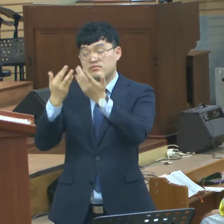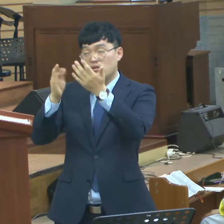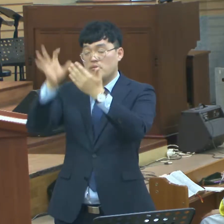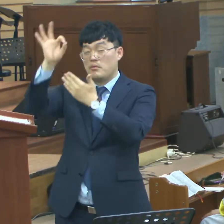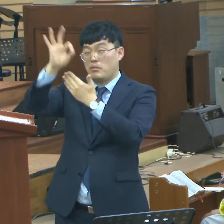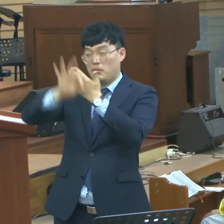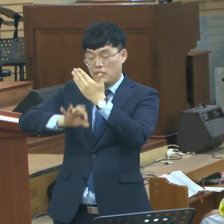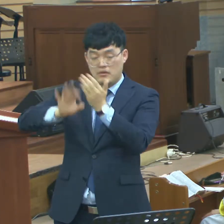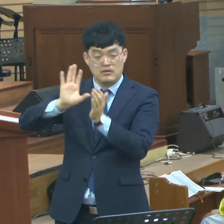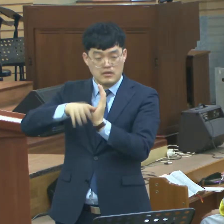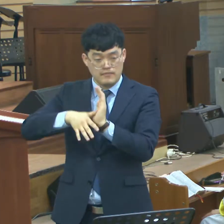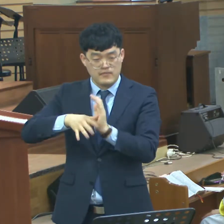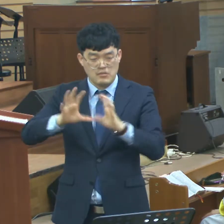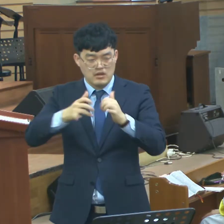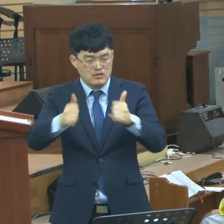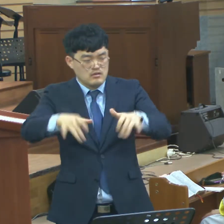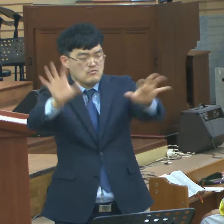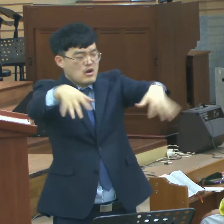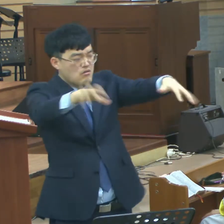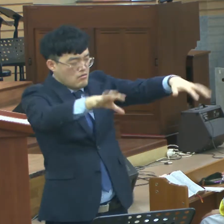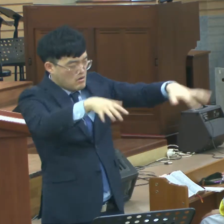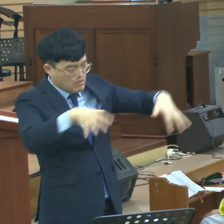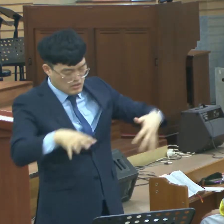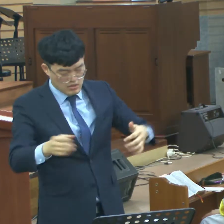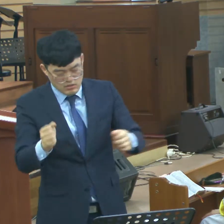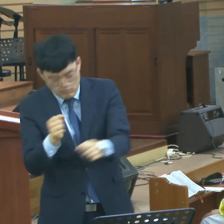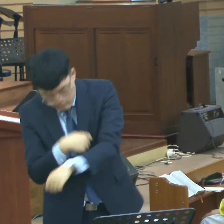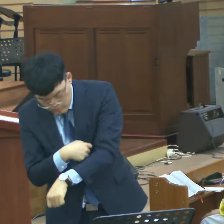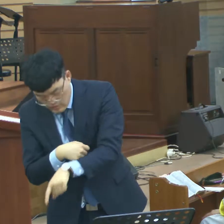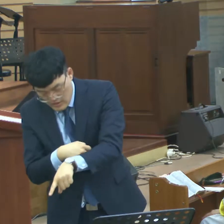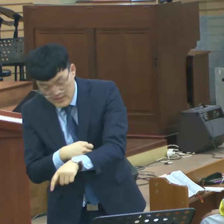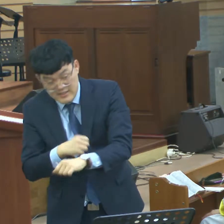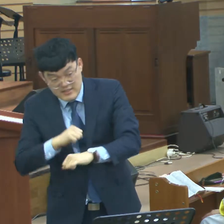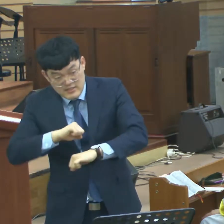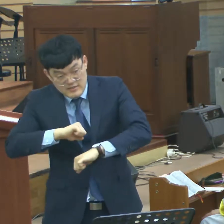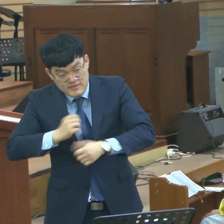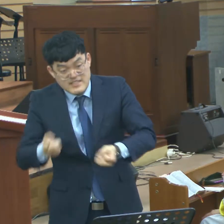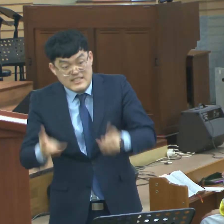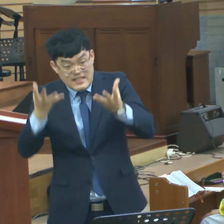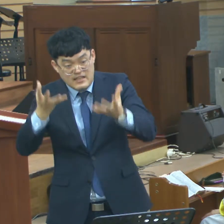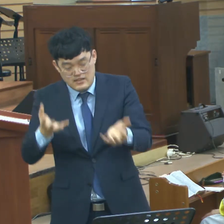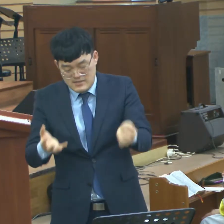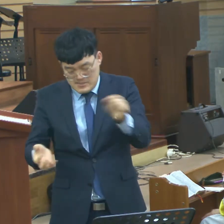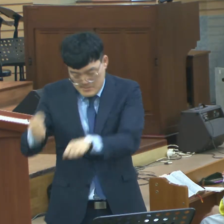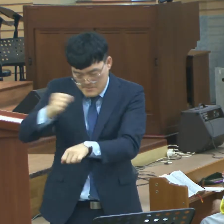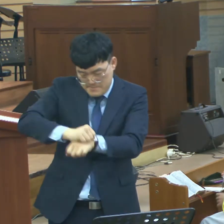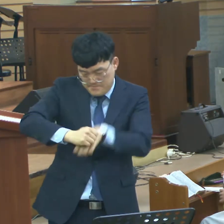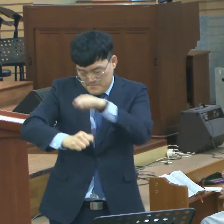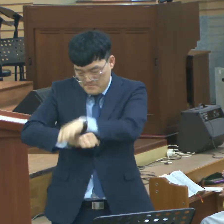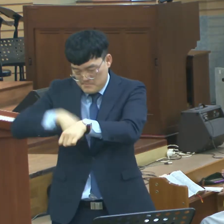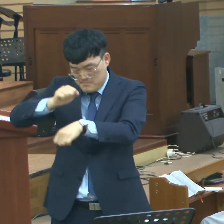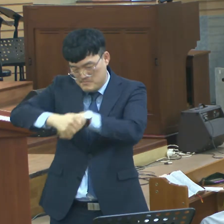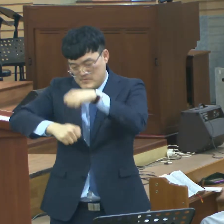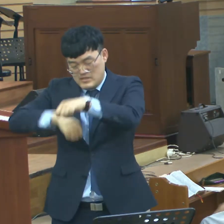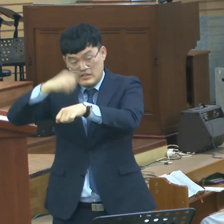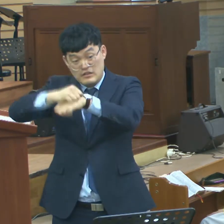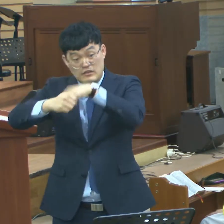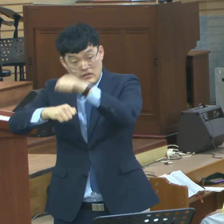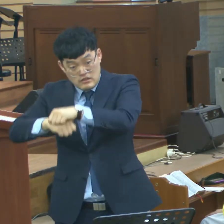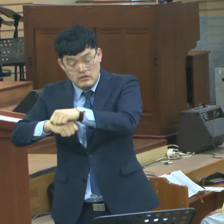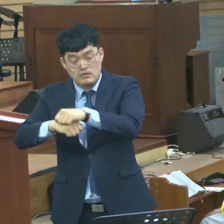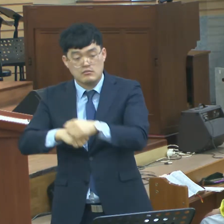엘리야는 백성들을 가까이 오게 한 후에 무너진 제단을 수축하고 12돌을 모았어요. 당시에 북왕국은